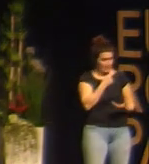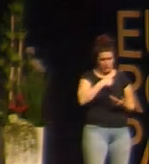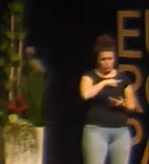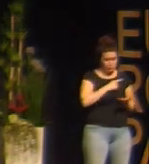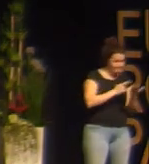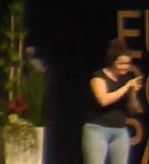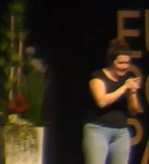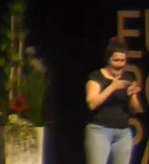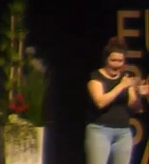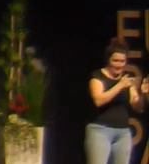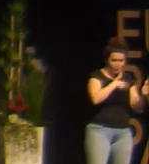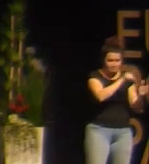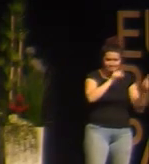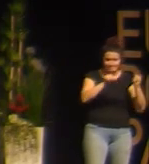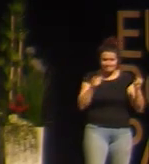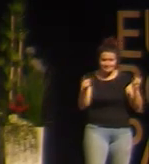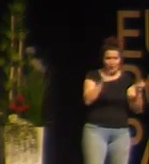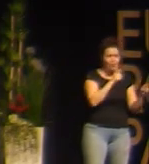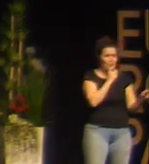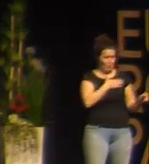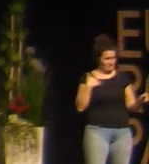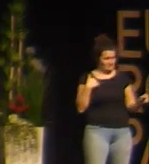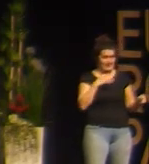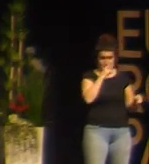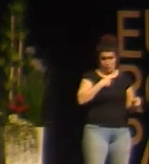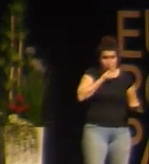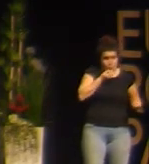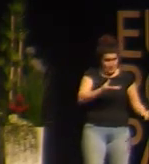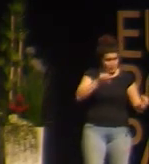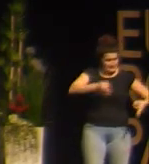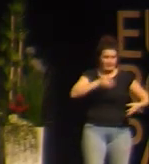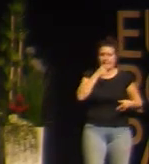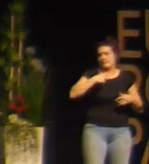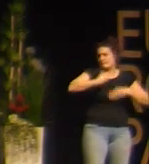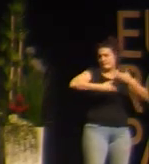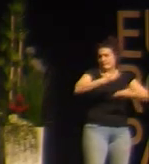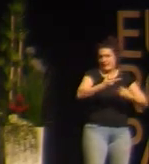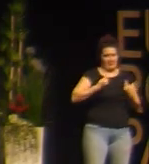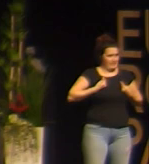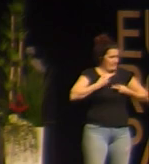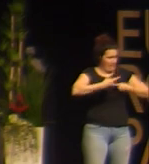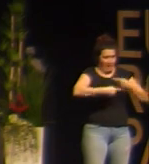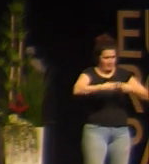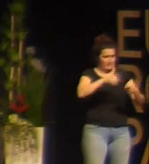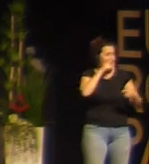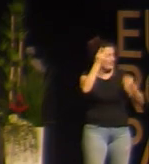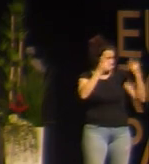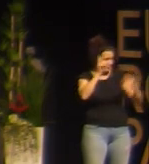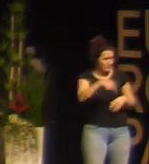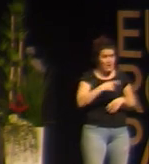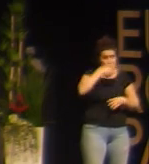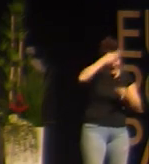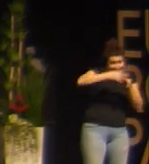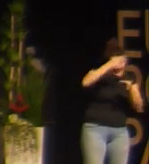determinados caminos y todo esto que yo cuento así desde lo cotidiano desde lo más o menos divertido no es una creencia